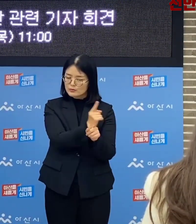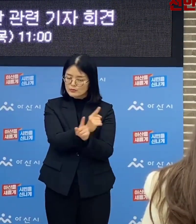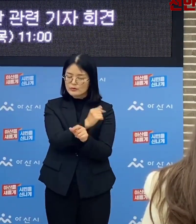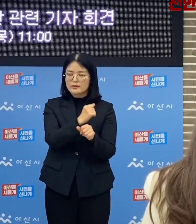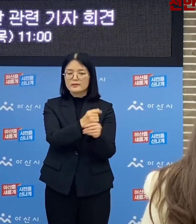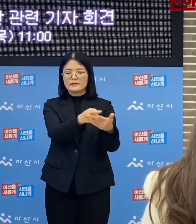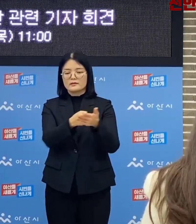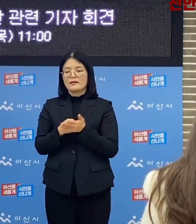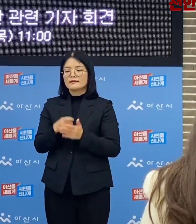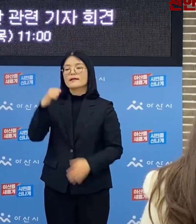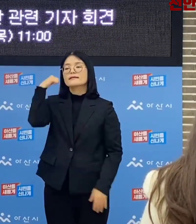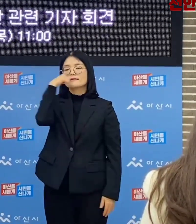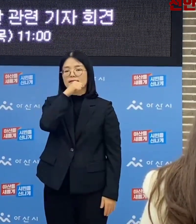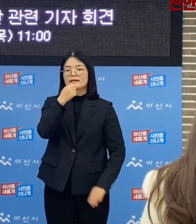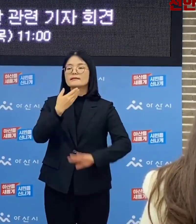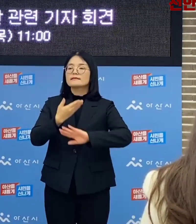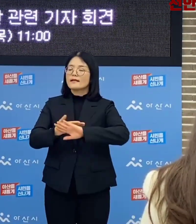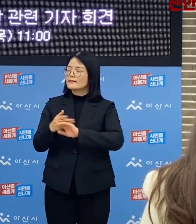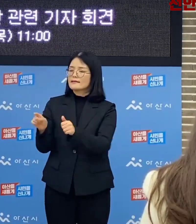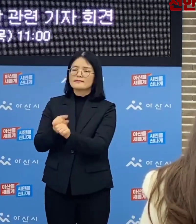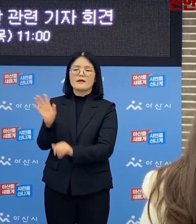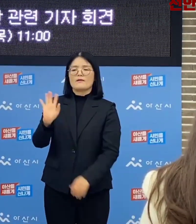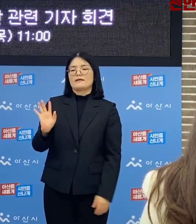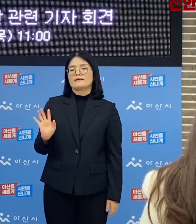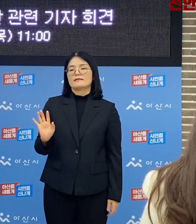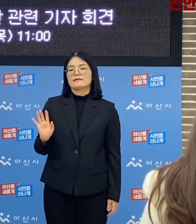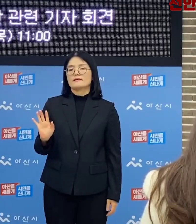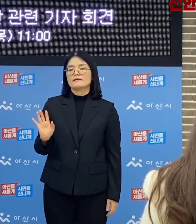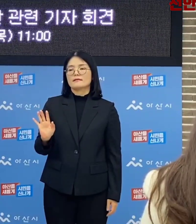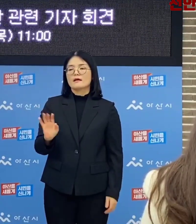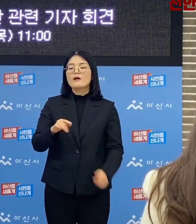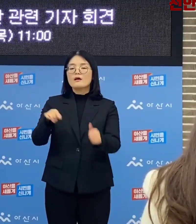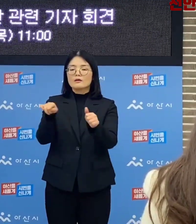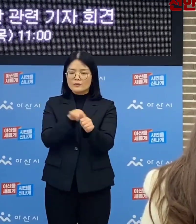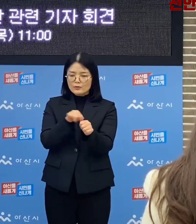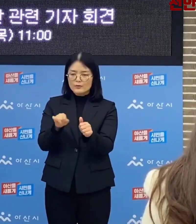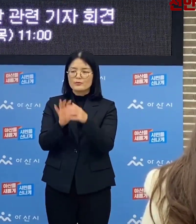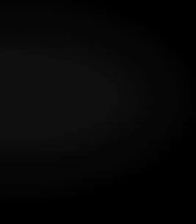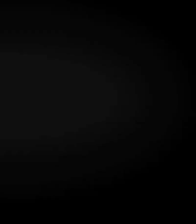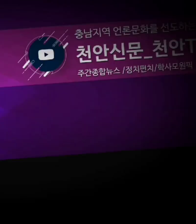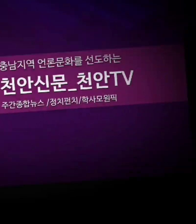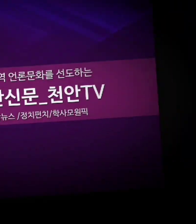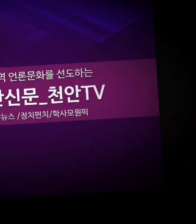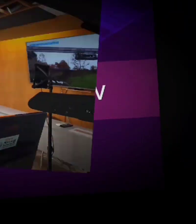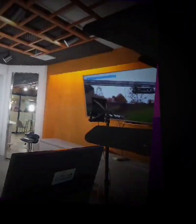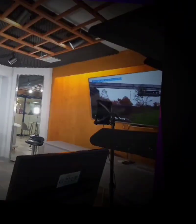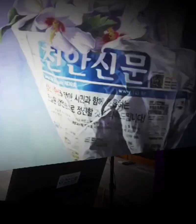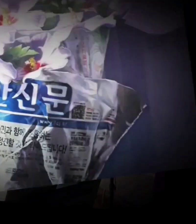다른 분야에 쓸 것이 아닙니다. 교육 분야에 그대로 쓸 것입니다.